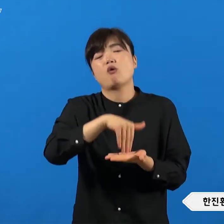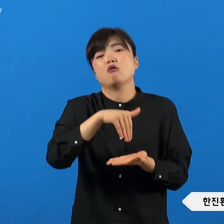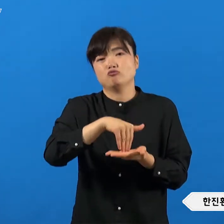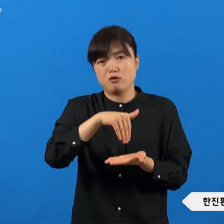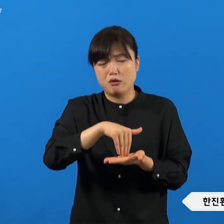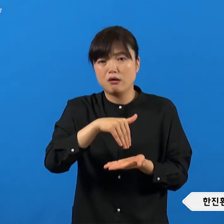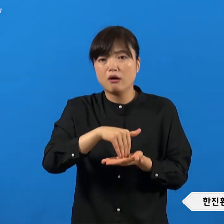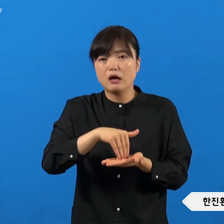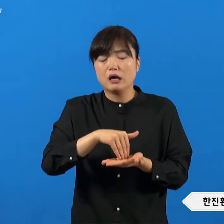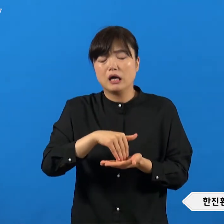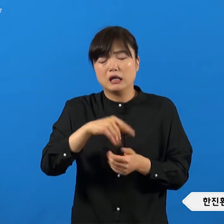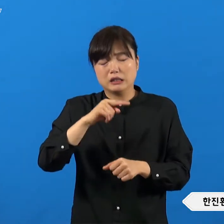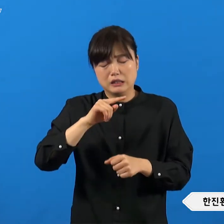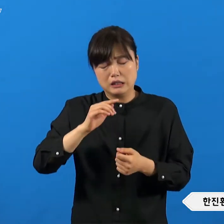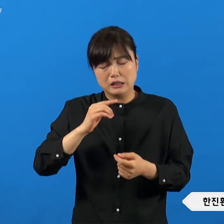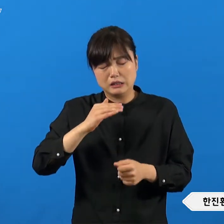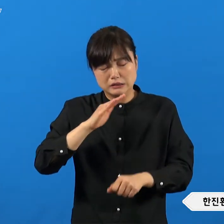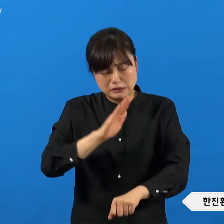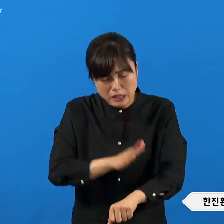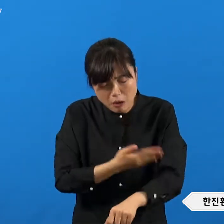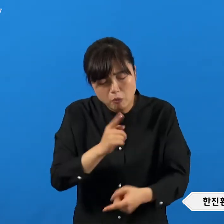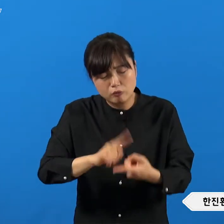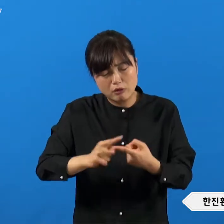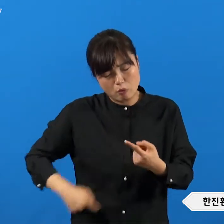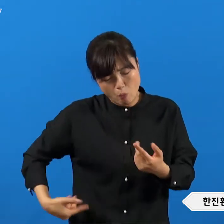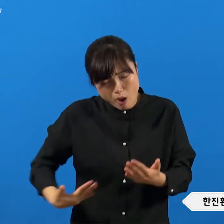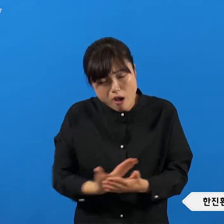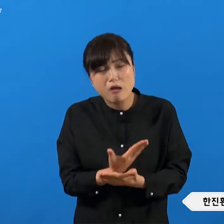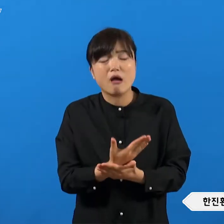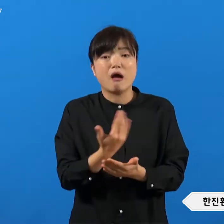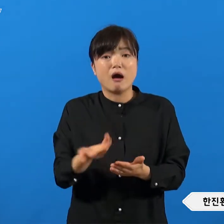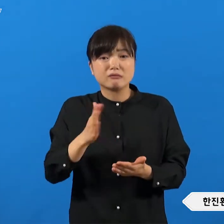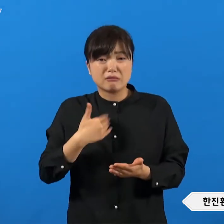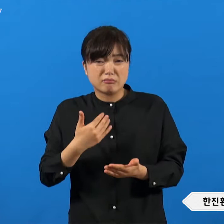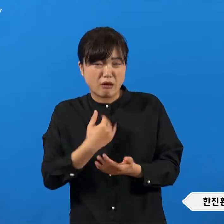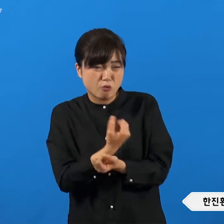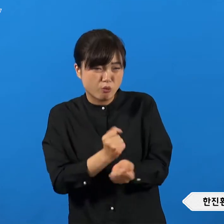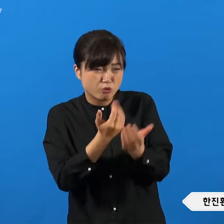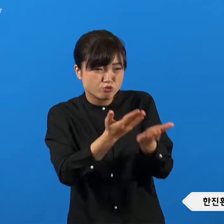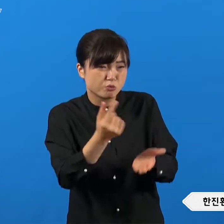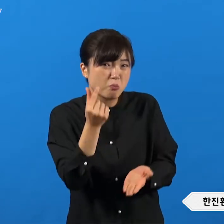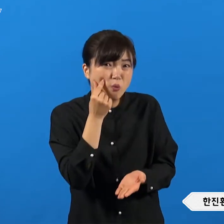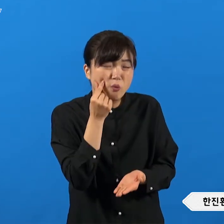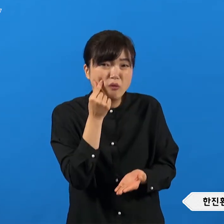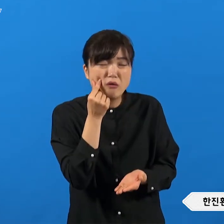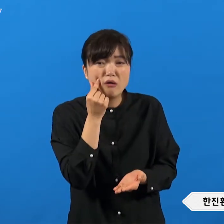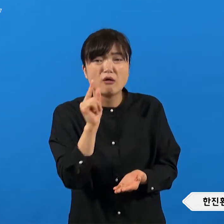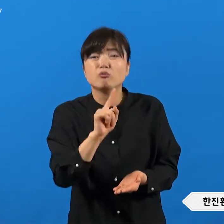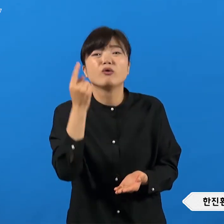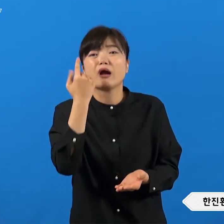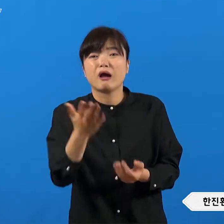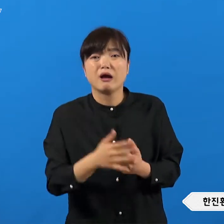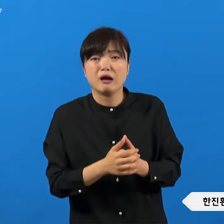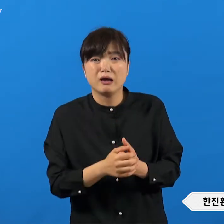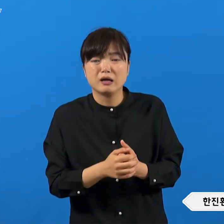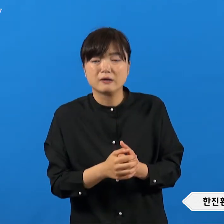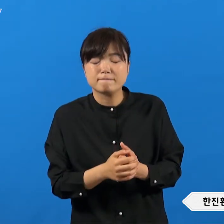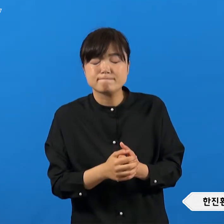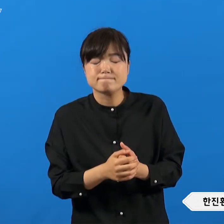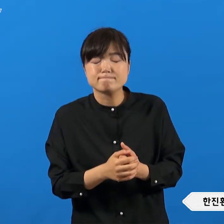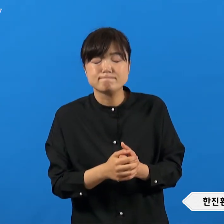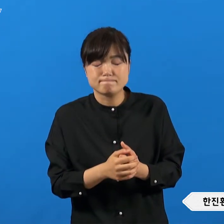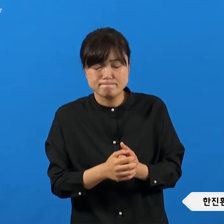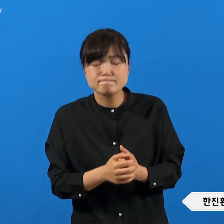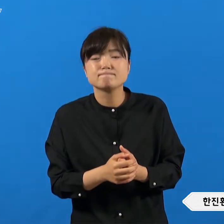자기 잘못을 뉘우치고 회개하고 하는데 내가 용서하지 못할 게 뭔가.